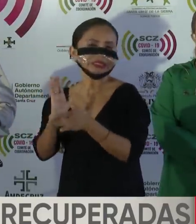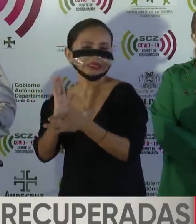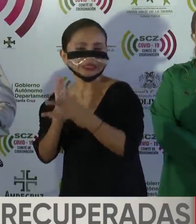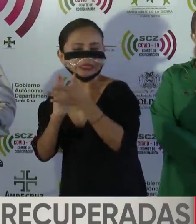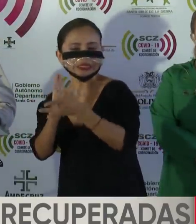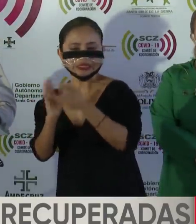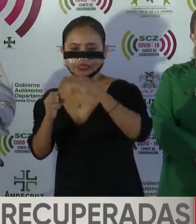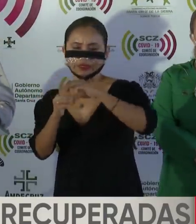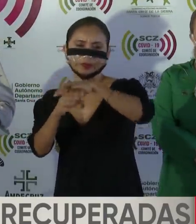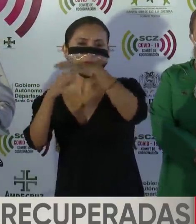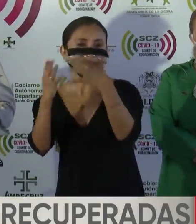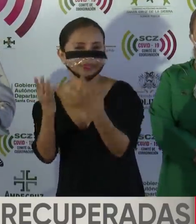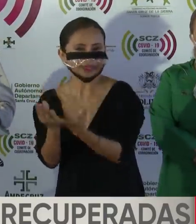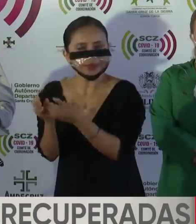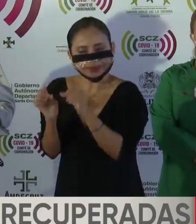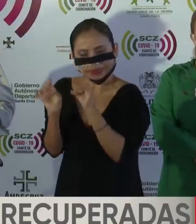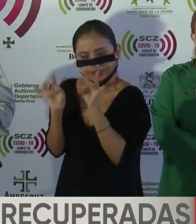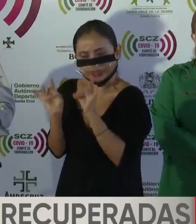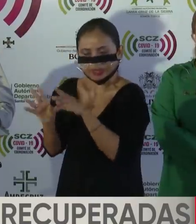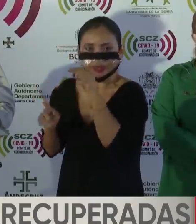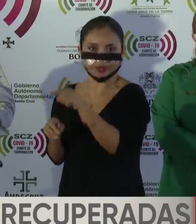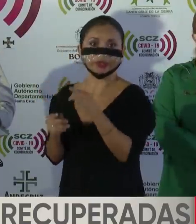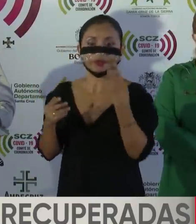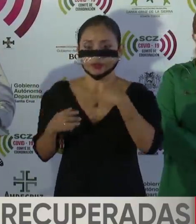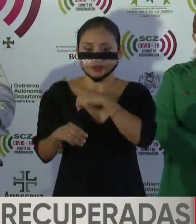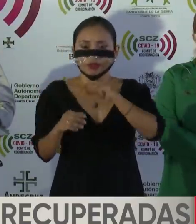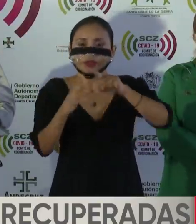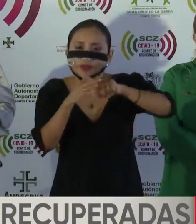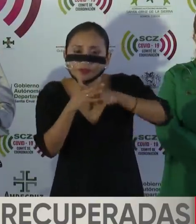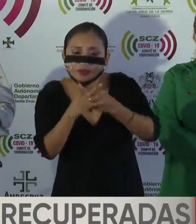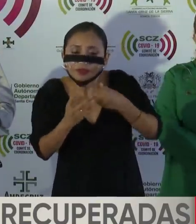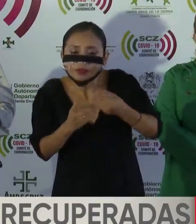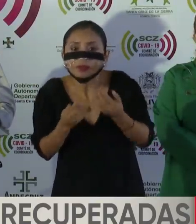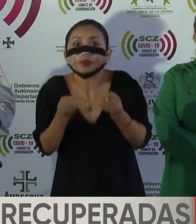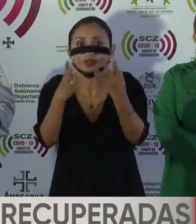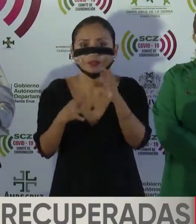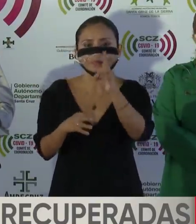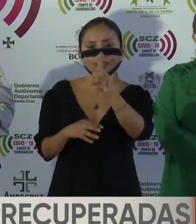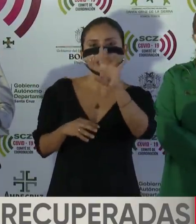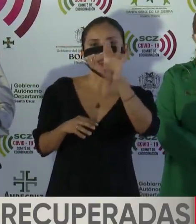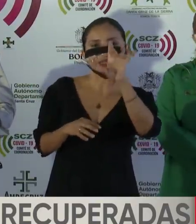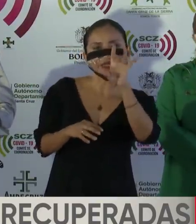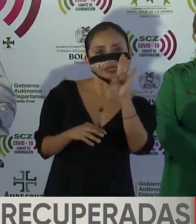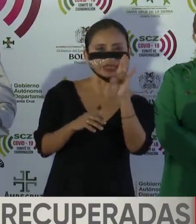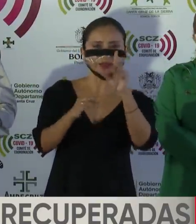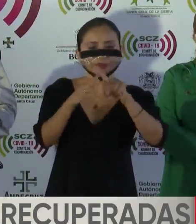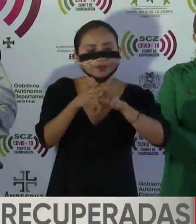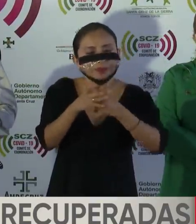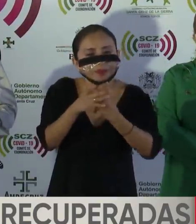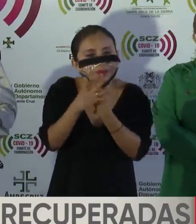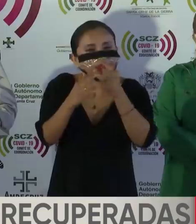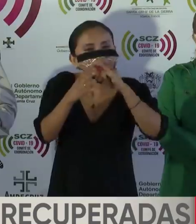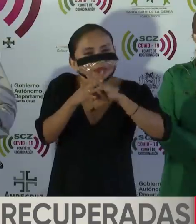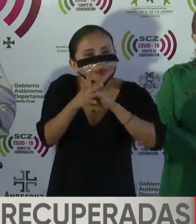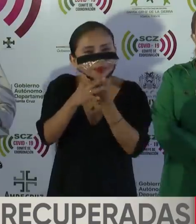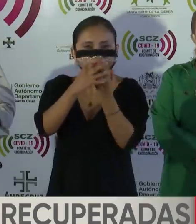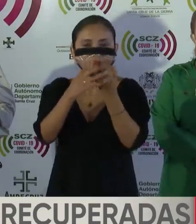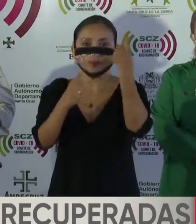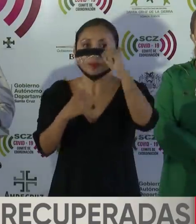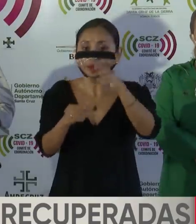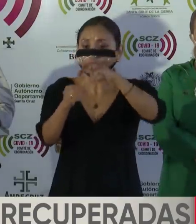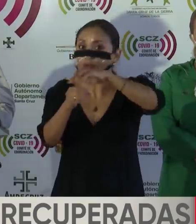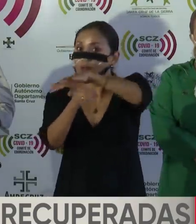esta pandemia. Inicialmente incorporamos 27 unidades de terapia intensiva solo para